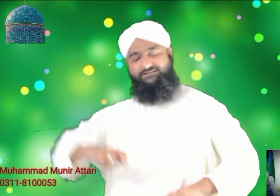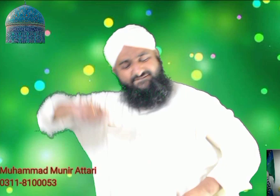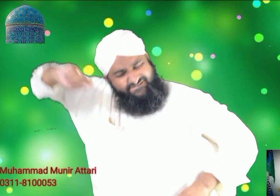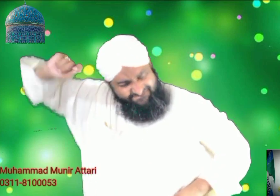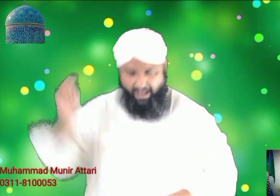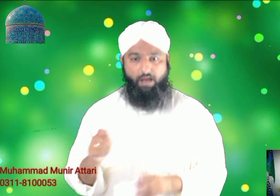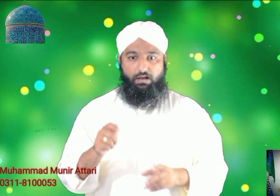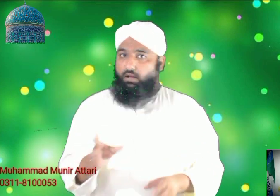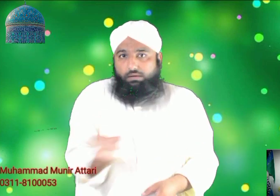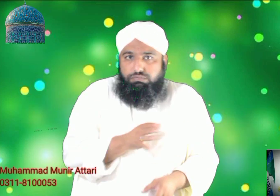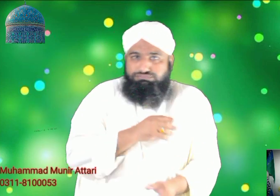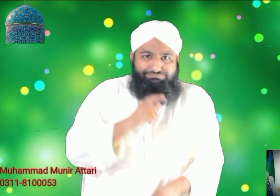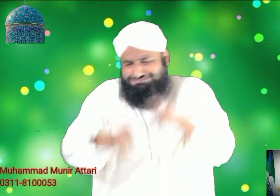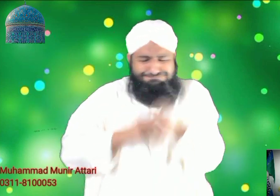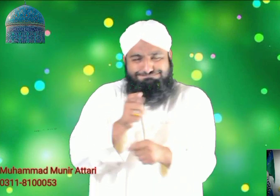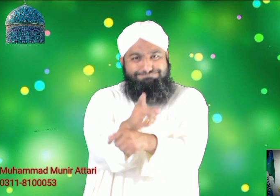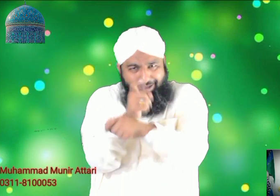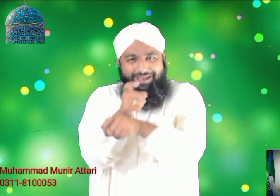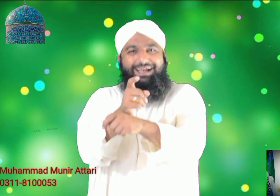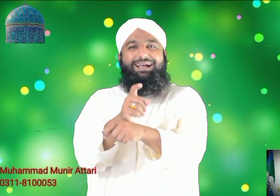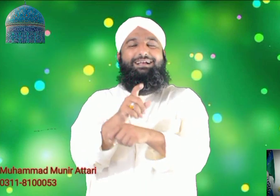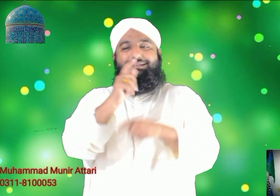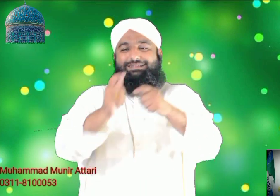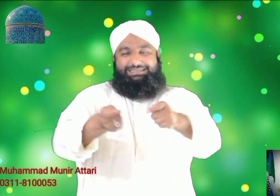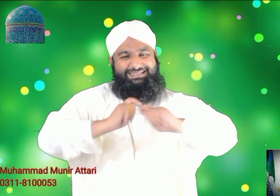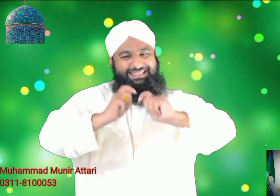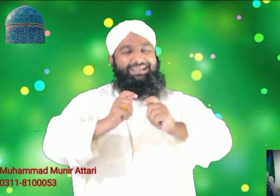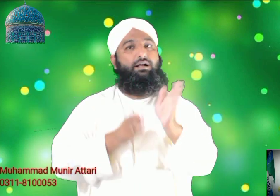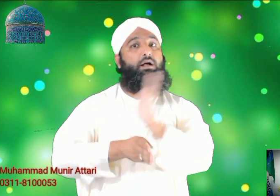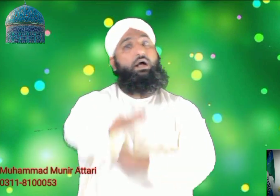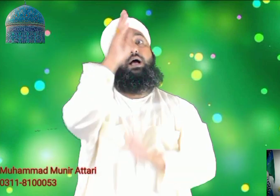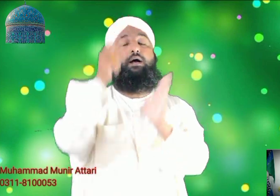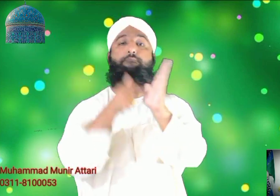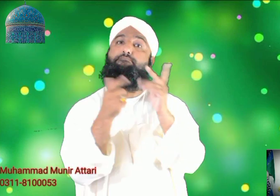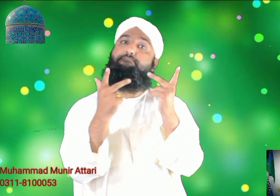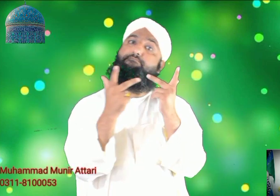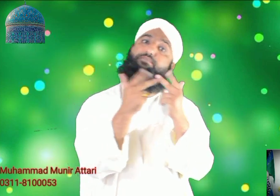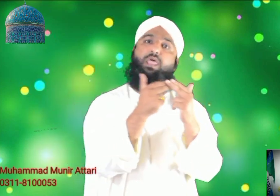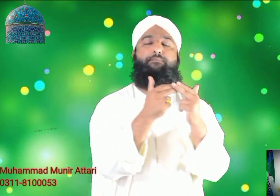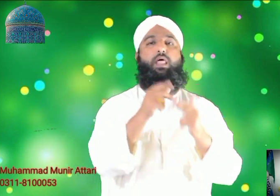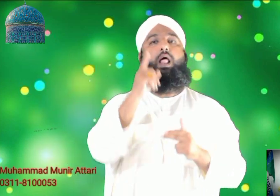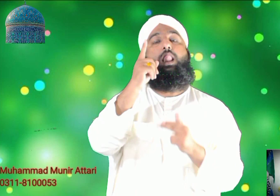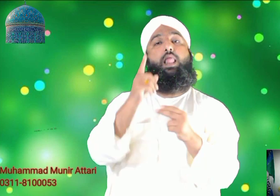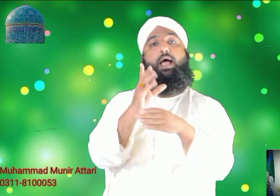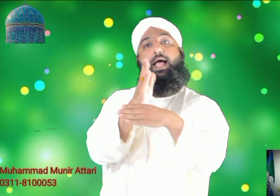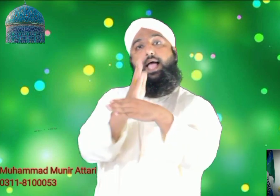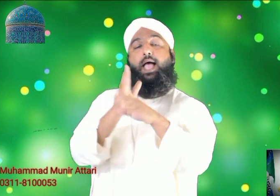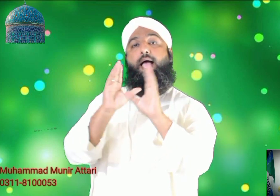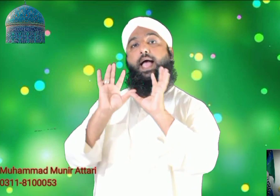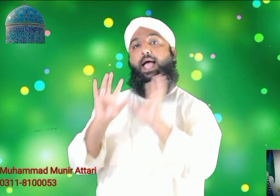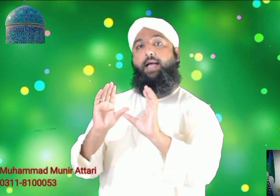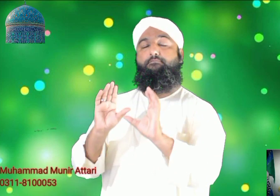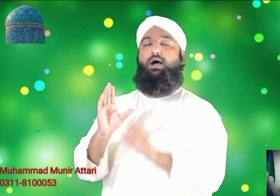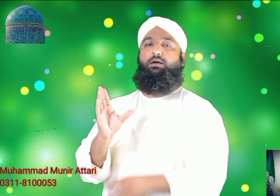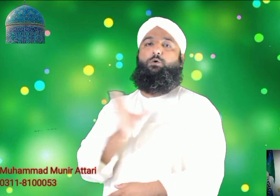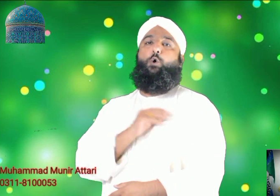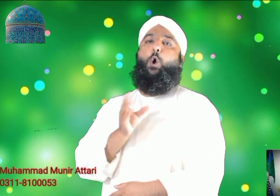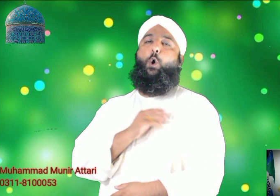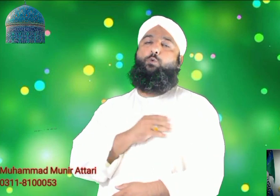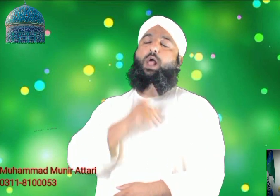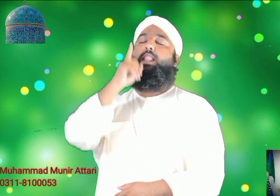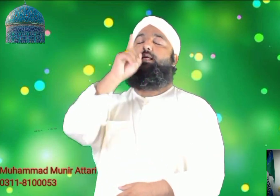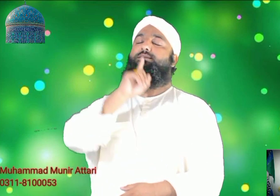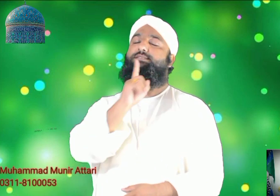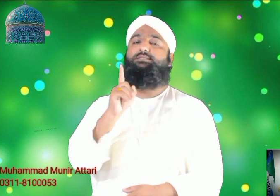درمیانہ جو کوڑا ہے نا، یہ درمیانی جو چوٹ ہے، یہ ضروری ہے. اللہ اور مجھے اور آپ کو حقیقی خوف خدا نصیب